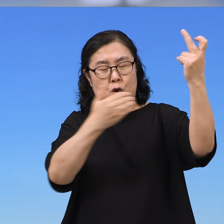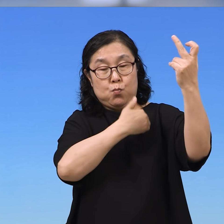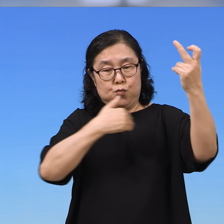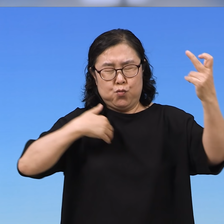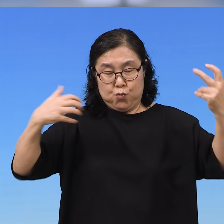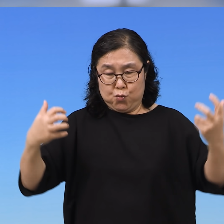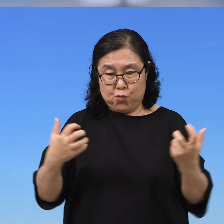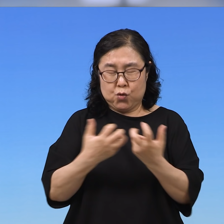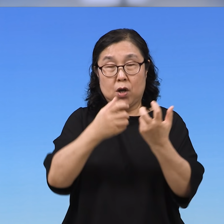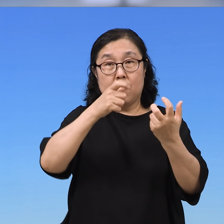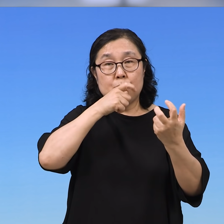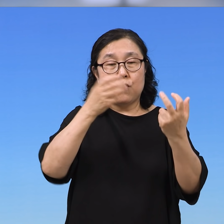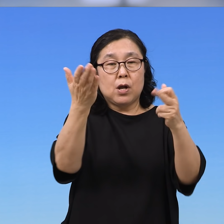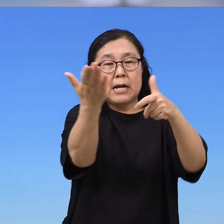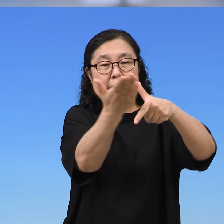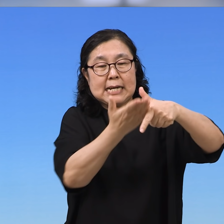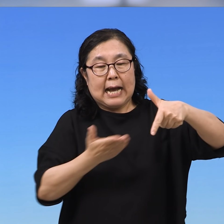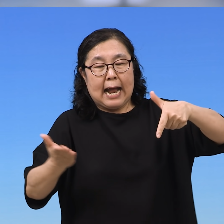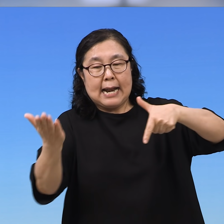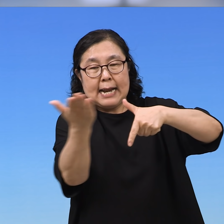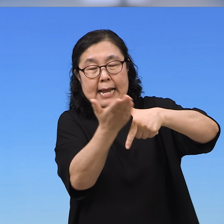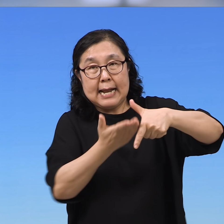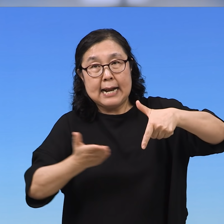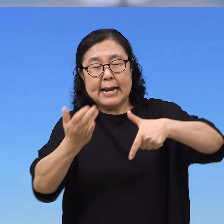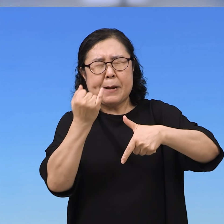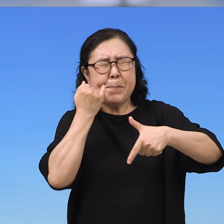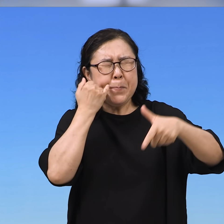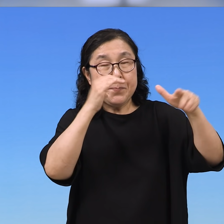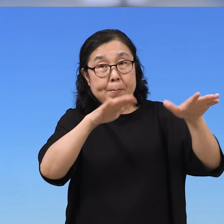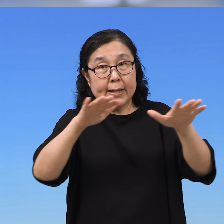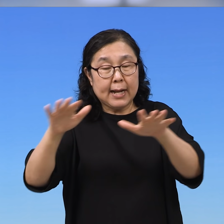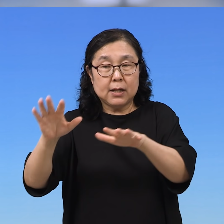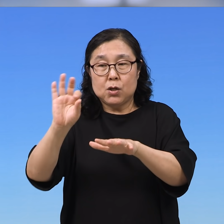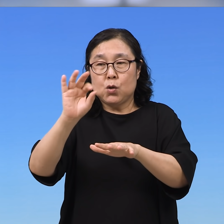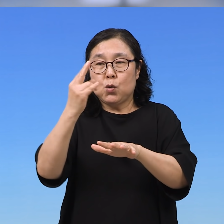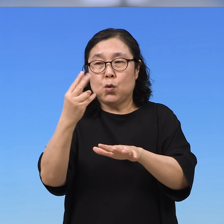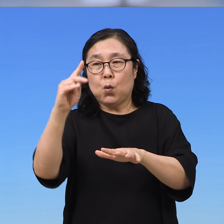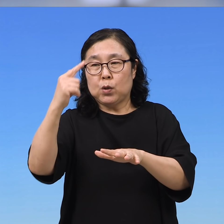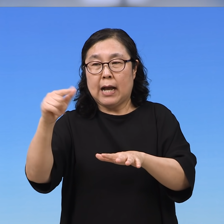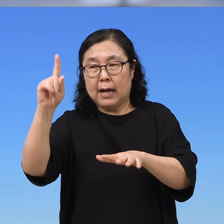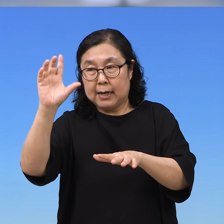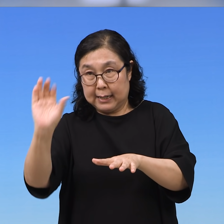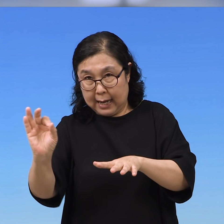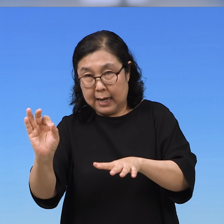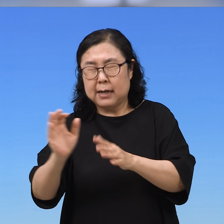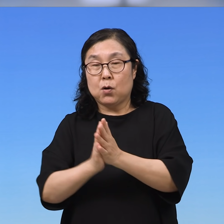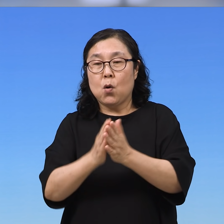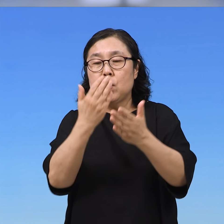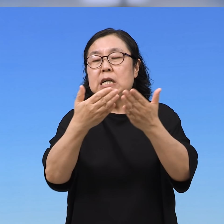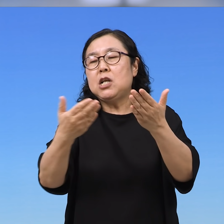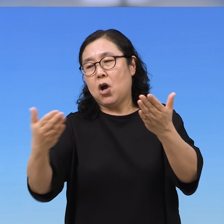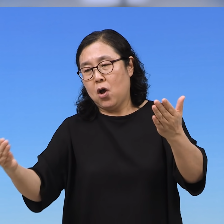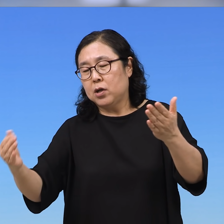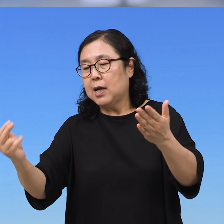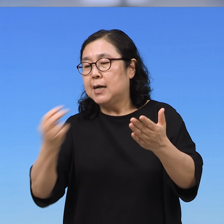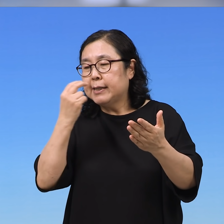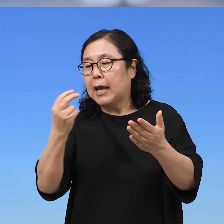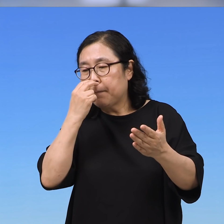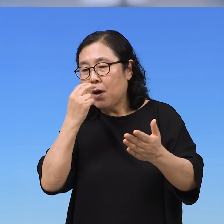그 풍성한 물을 갈릴리 바다는 그거를 요단강으로 흘려보내줍니다. 그래서 거기는 생명이 살아있어요.